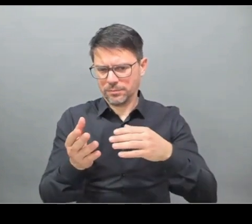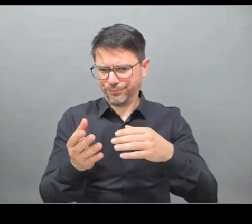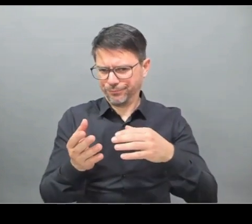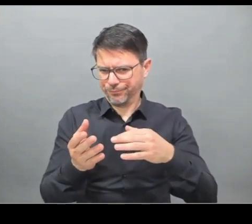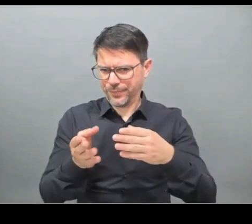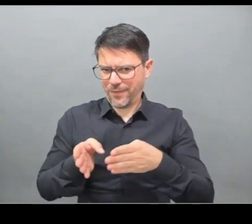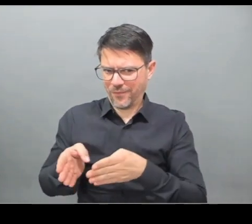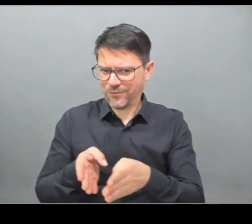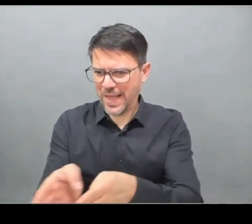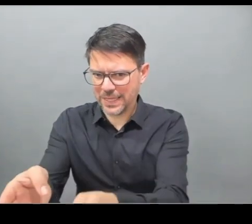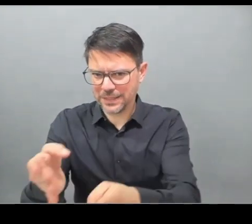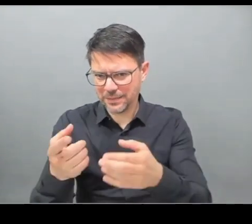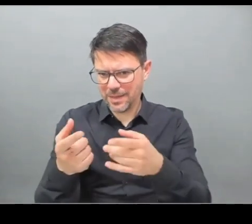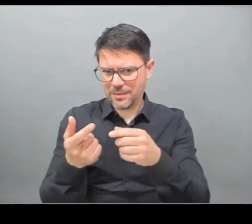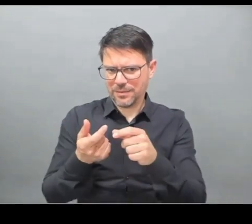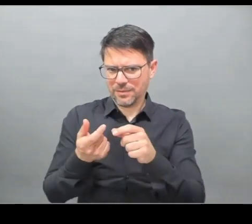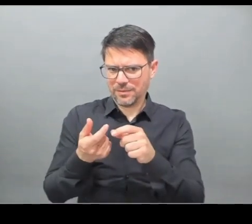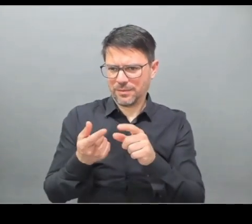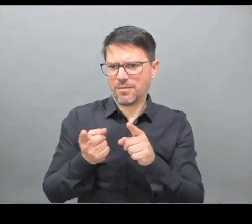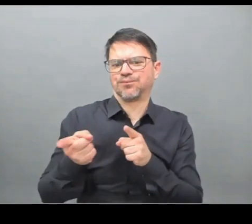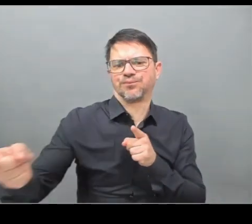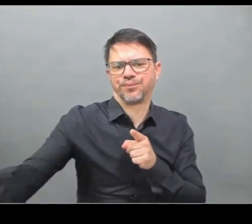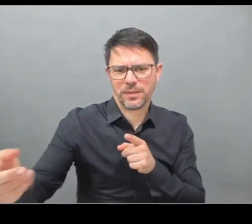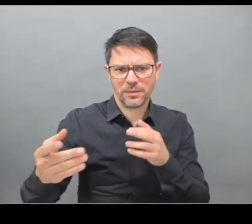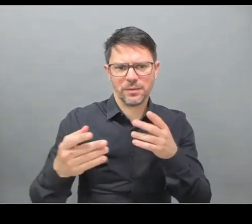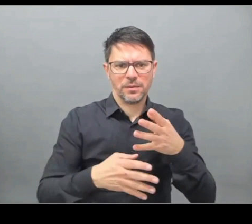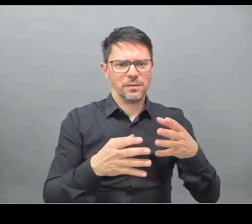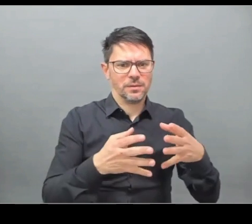Eigeninteresse der Krankenhäuser gibt, weitermachen zu können.